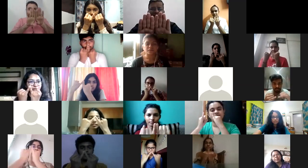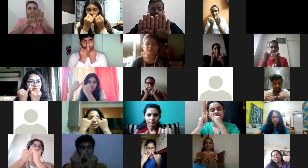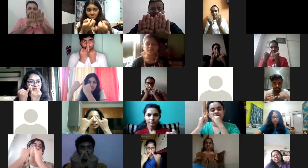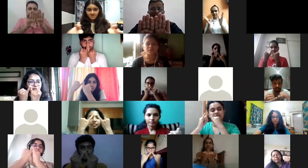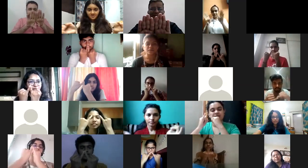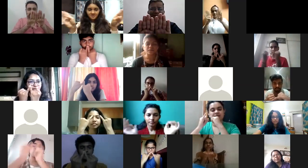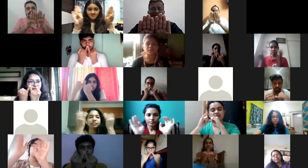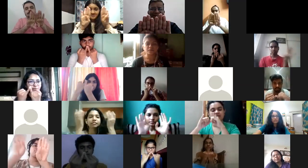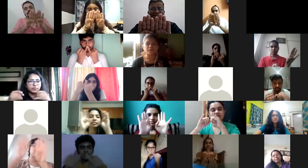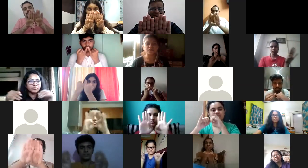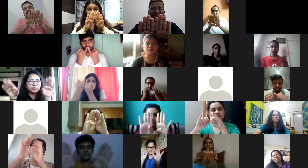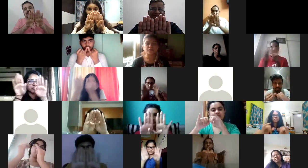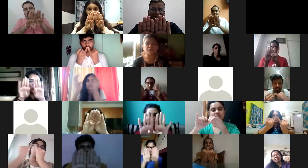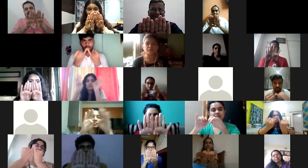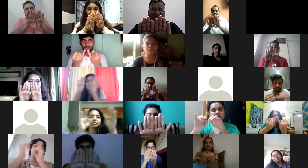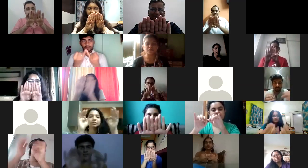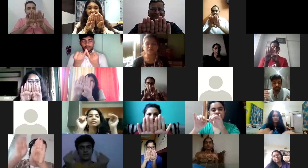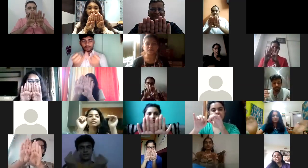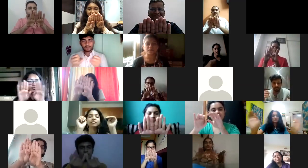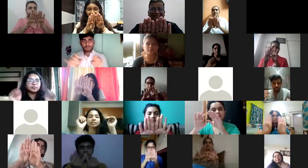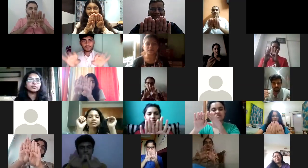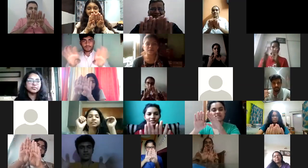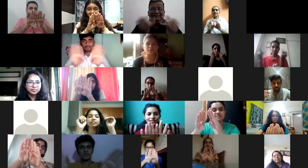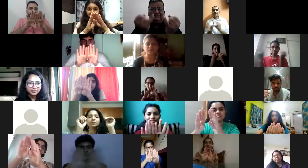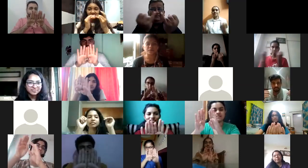बंद, सब कुछ बंद है. School, college, office, bank,